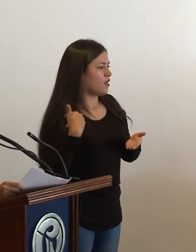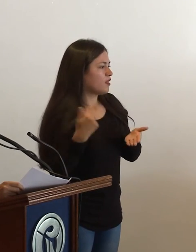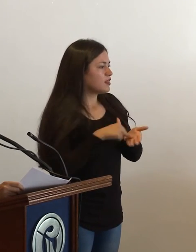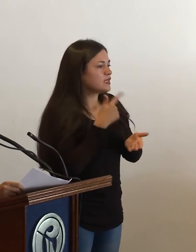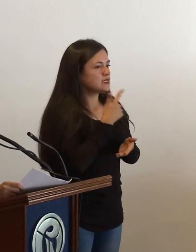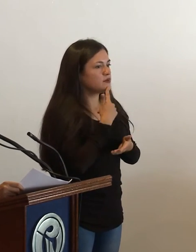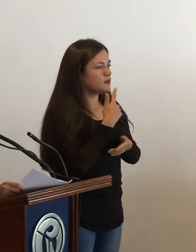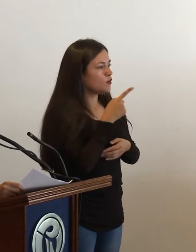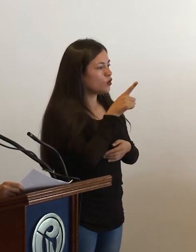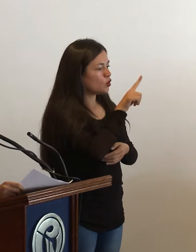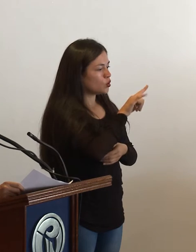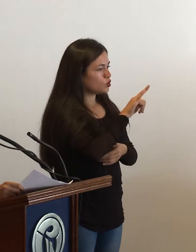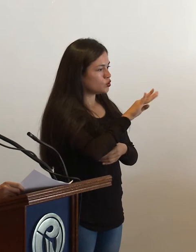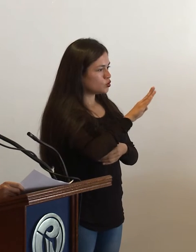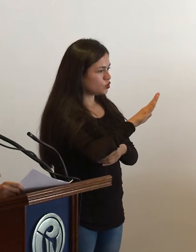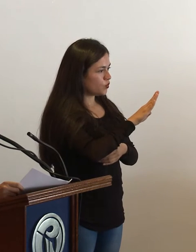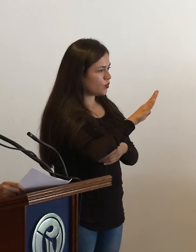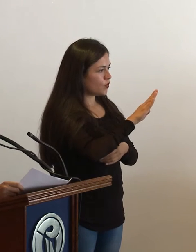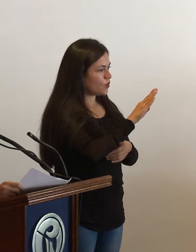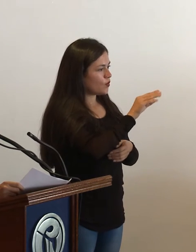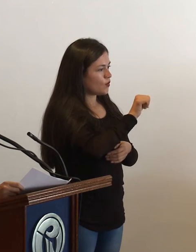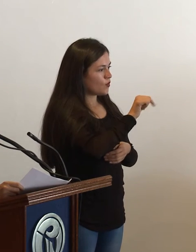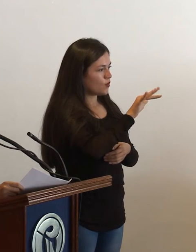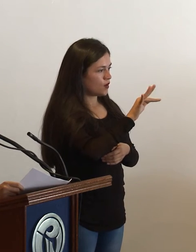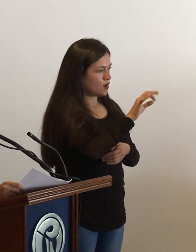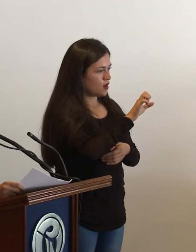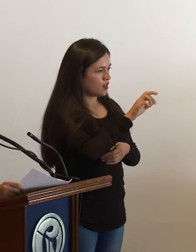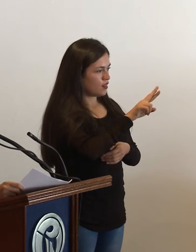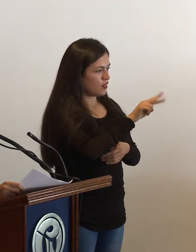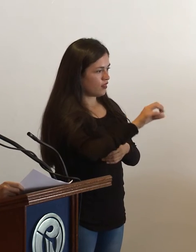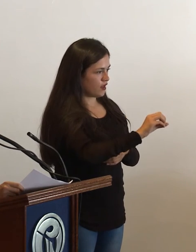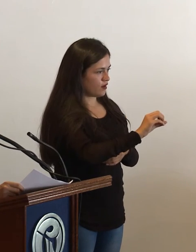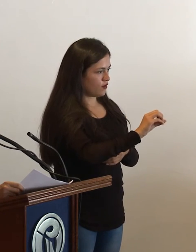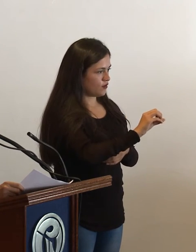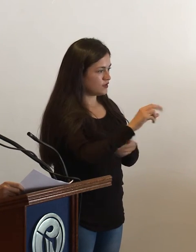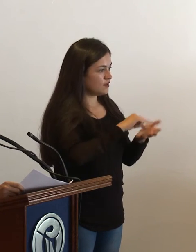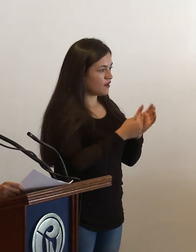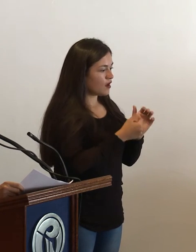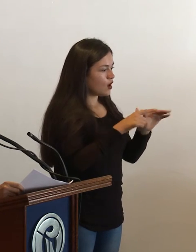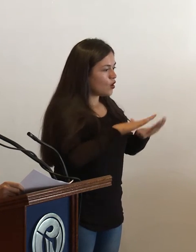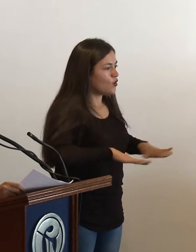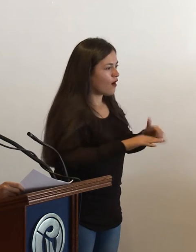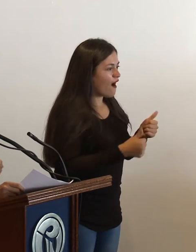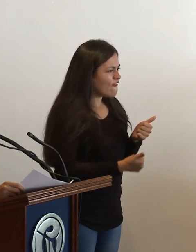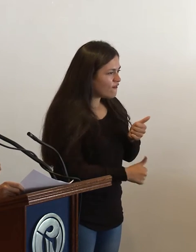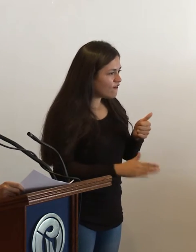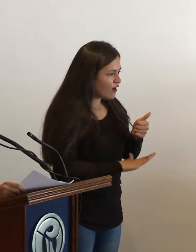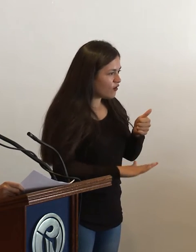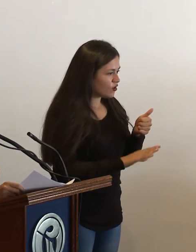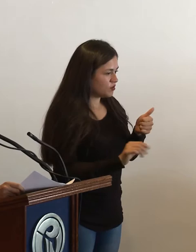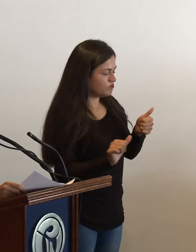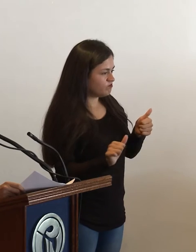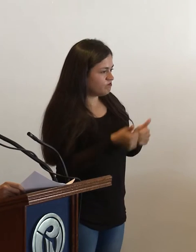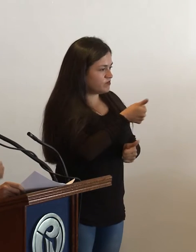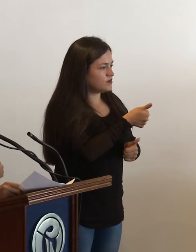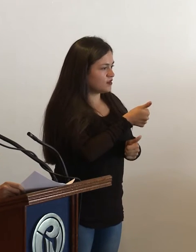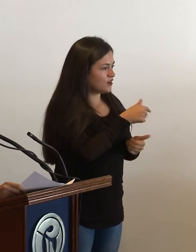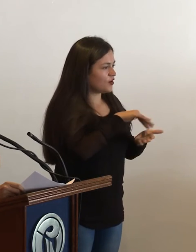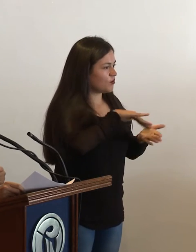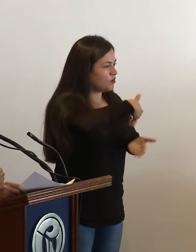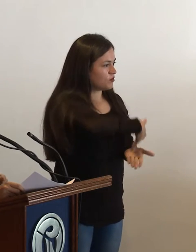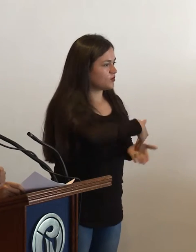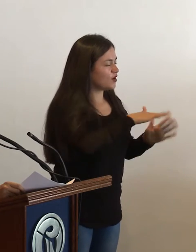lo subalterno, como ese lugar desde abajo que surge y se posiciona